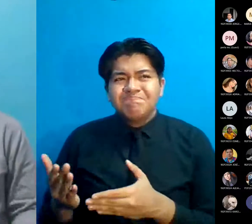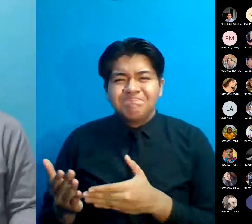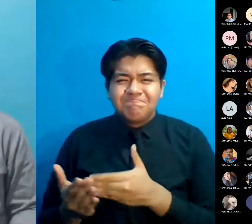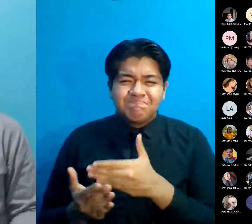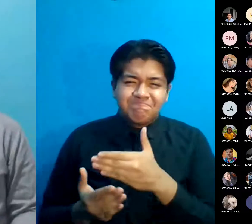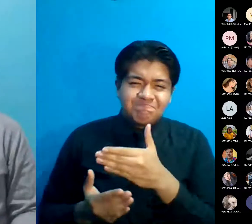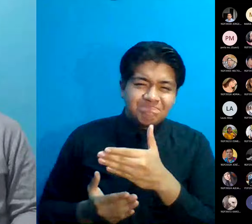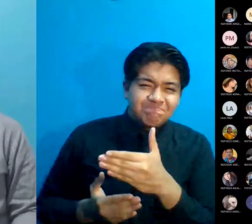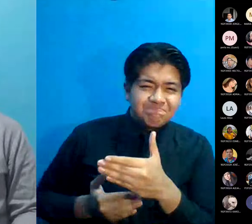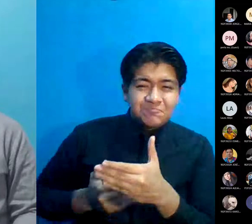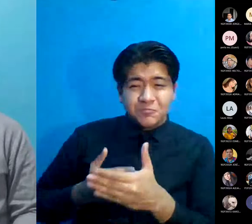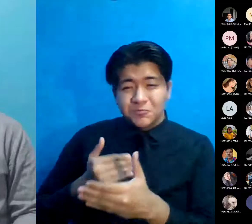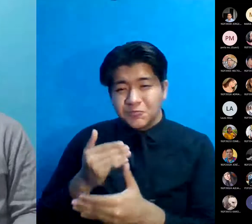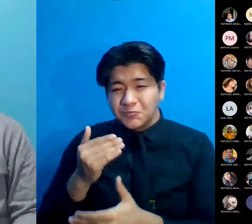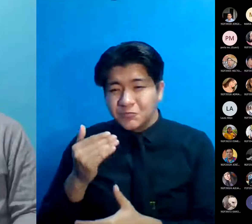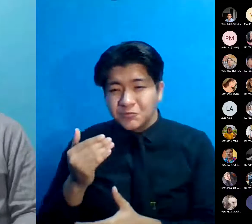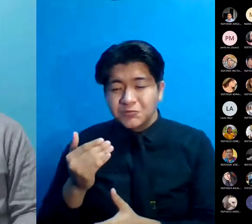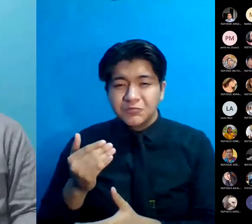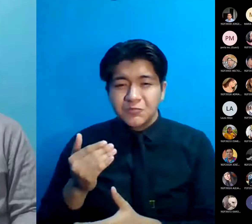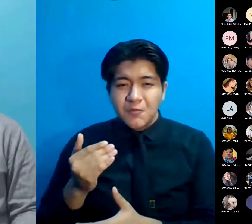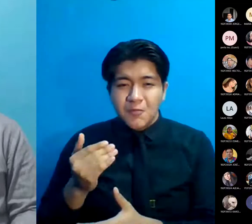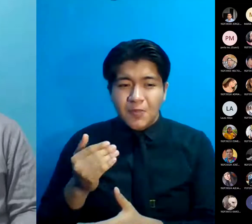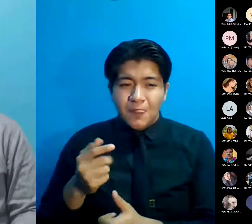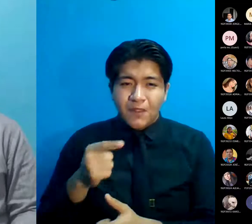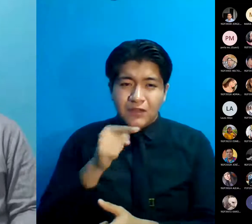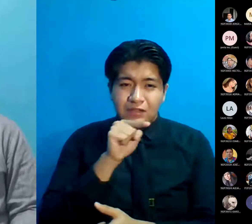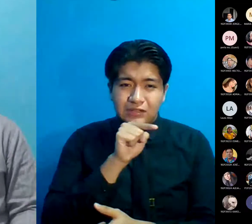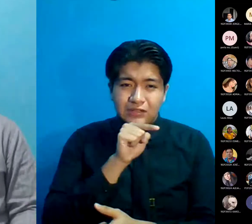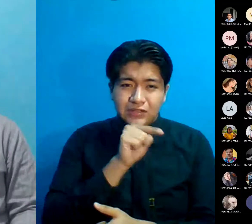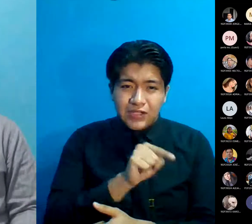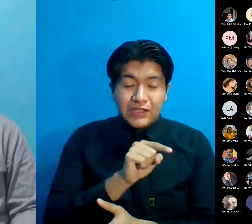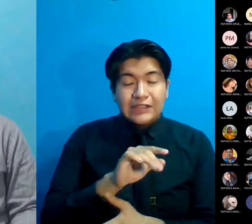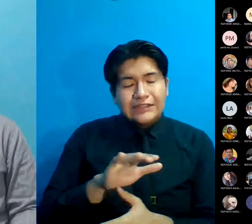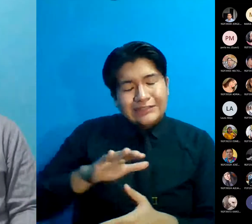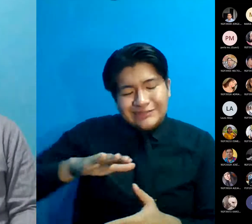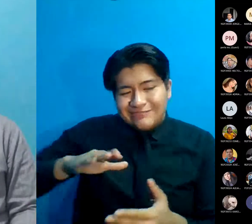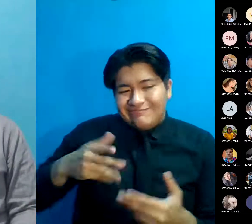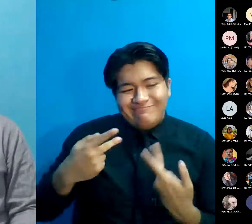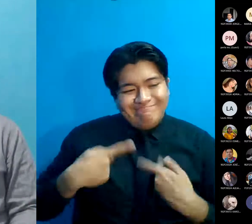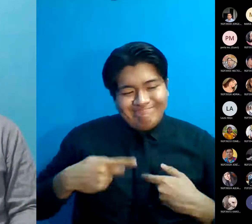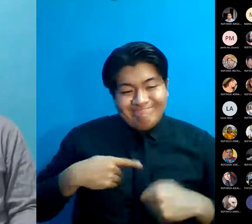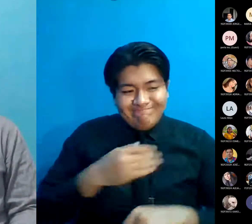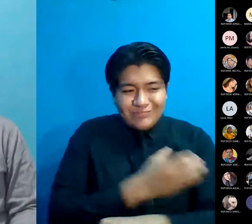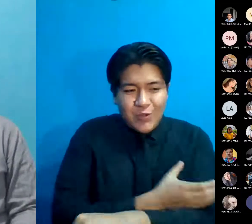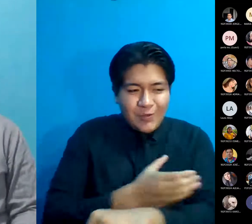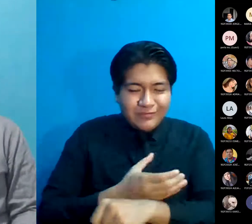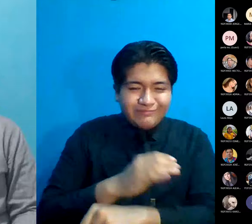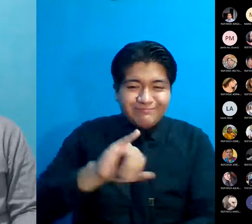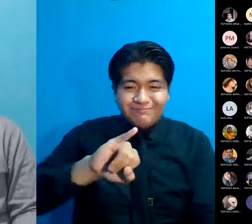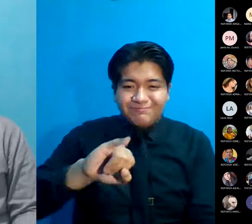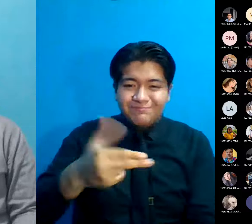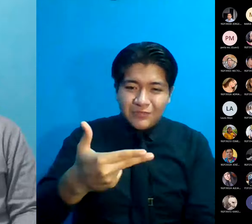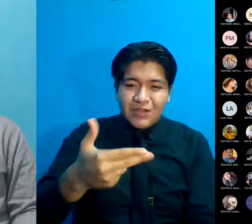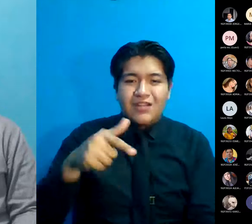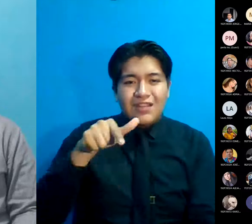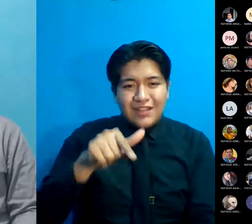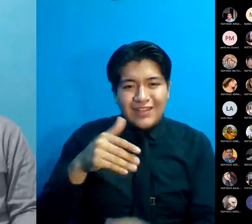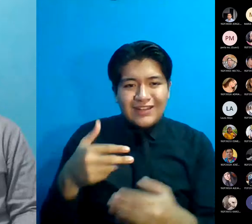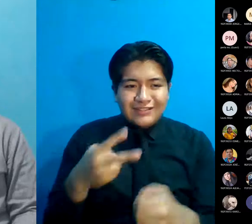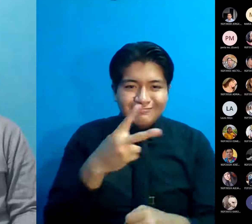iba a poder participar mi compañero José Héctor, que él iba a dar la segunda parte de esta